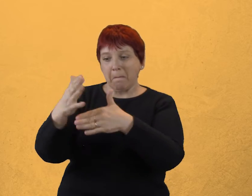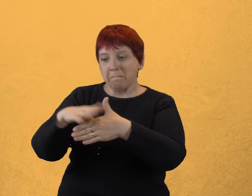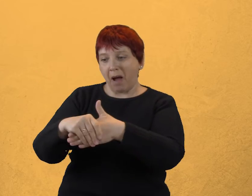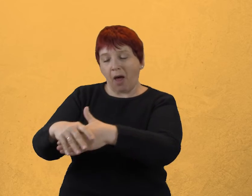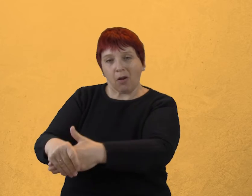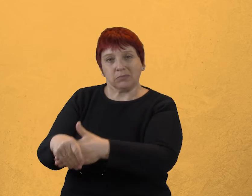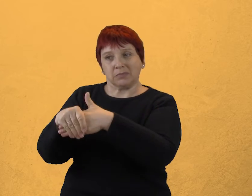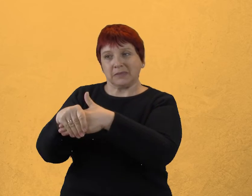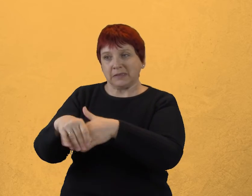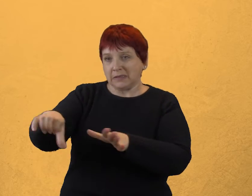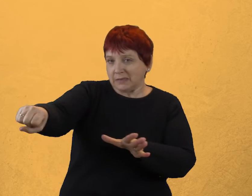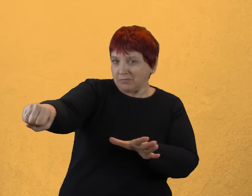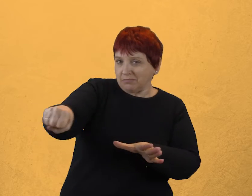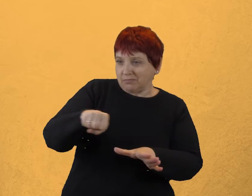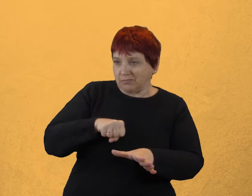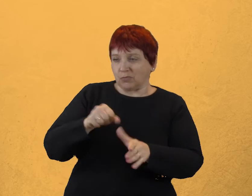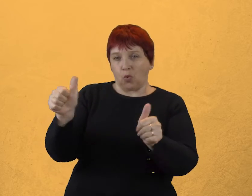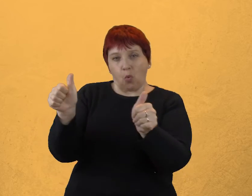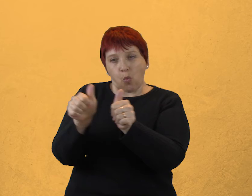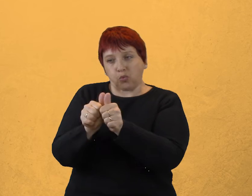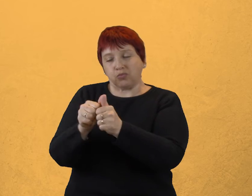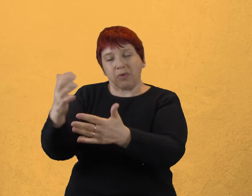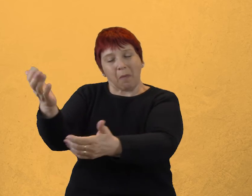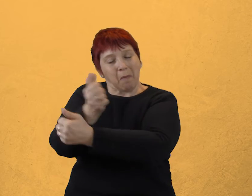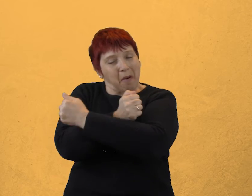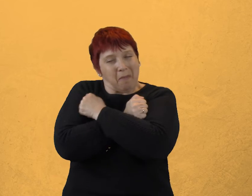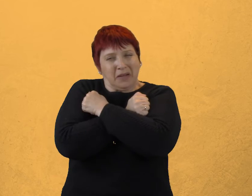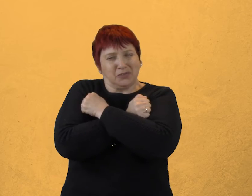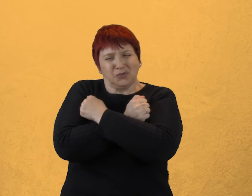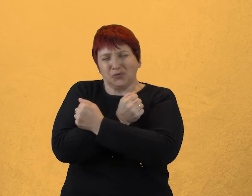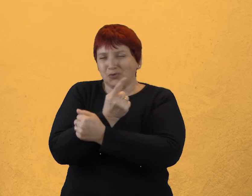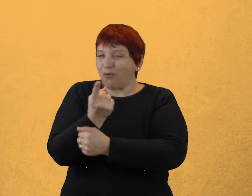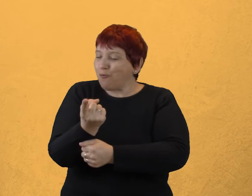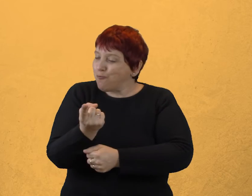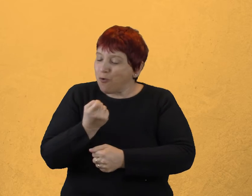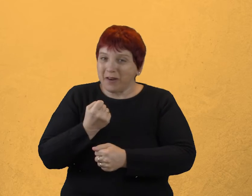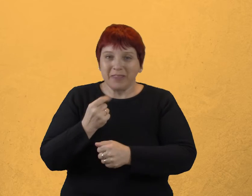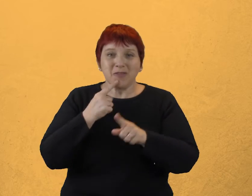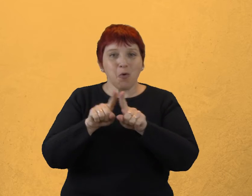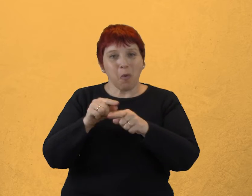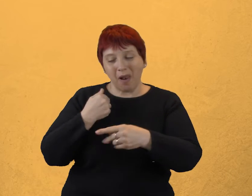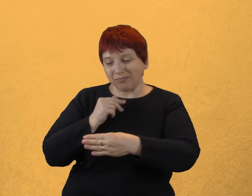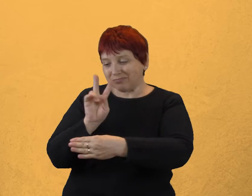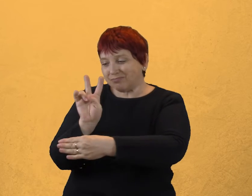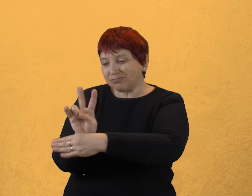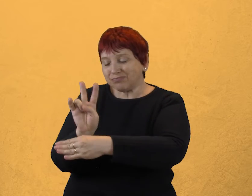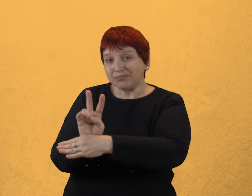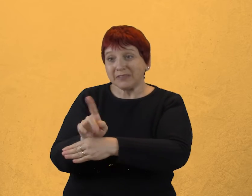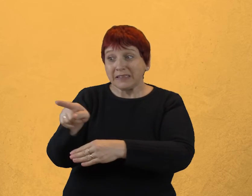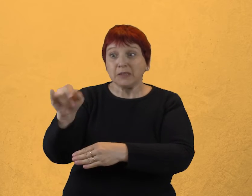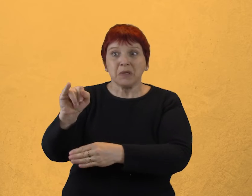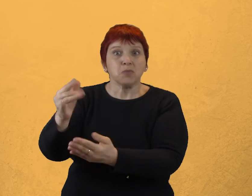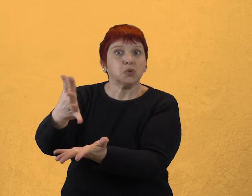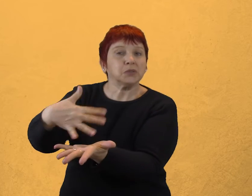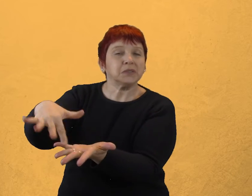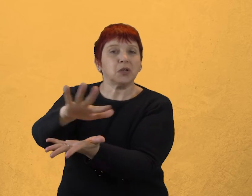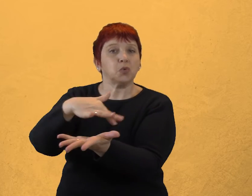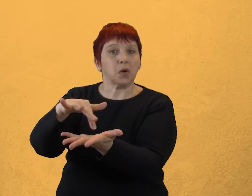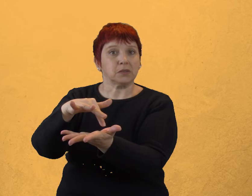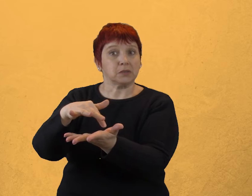la mano y traerla hacia mí y abrazarla con todas mis fuerzas para protegerla de la peligrosa situación. Y eso